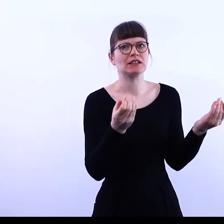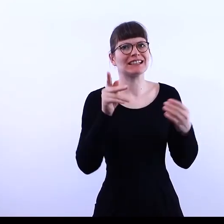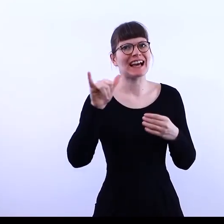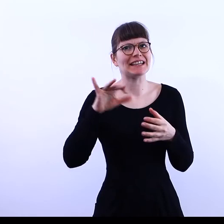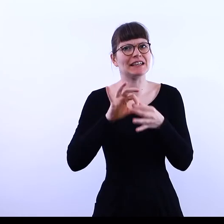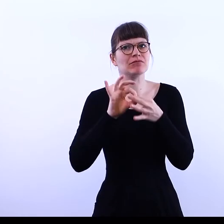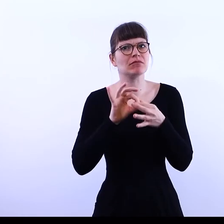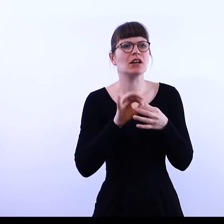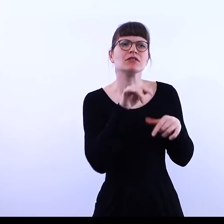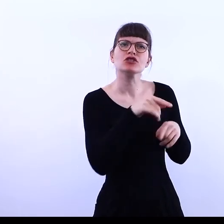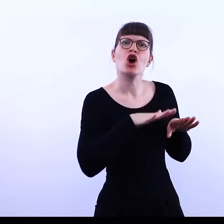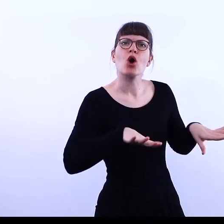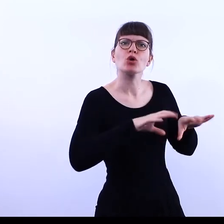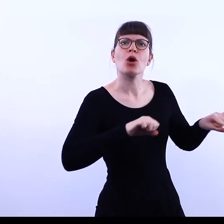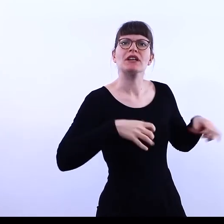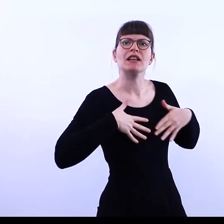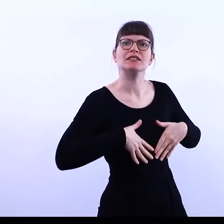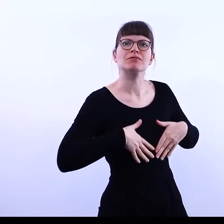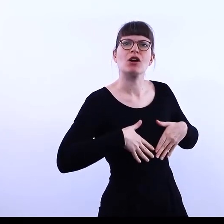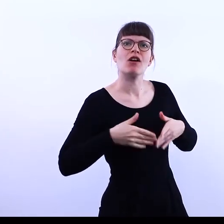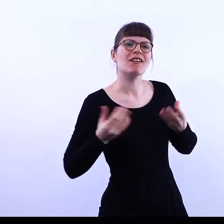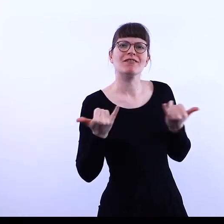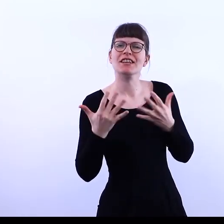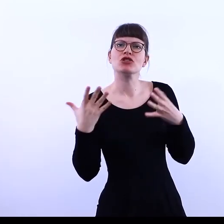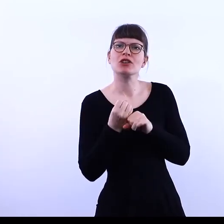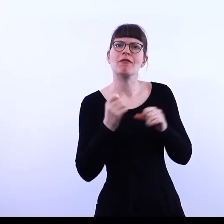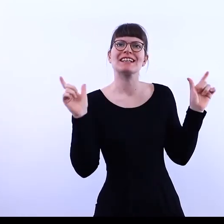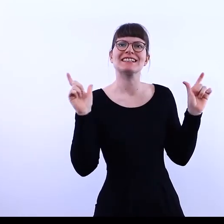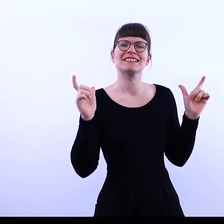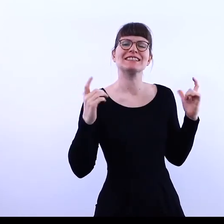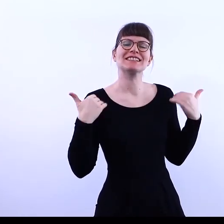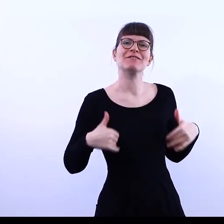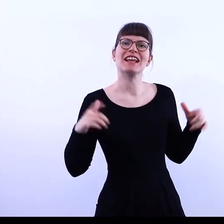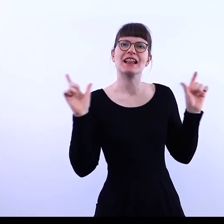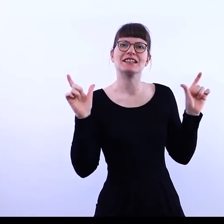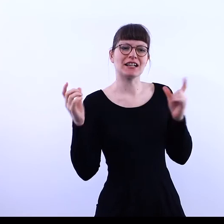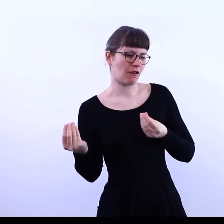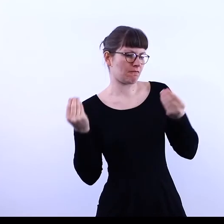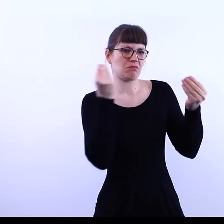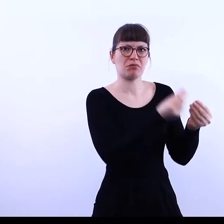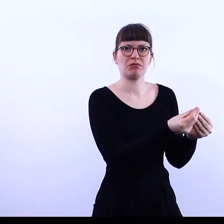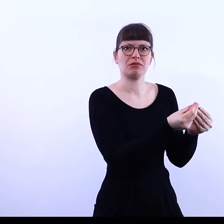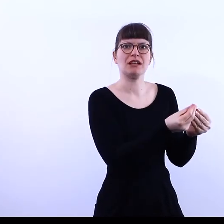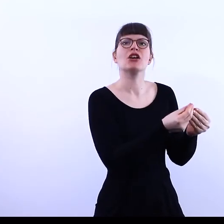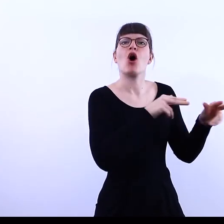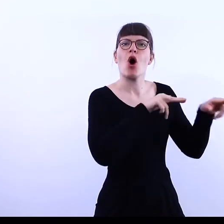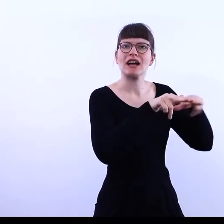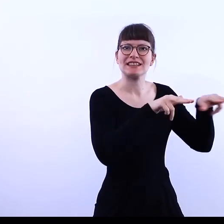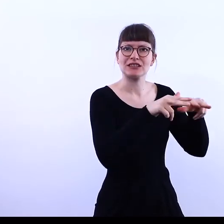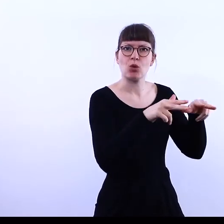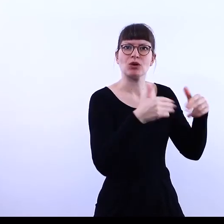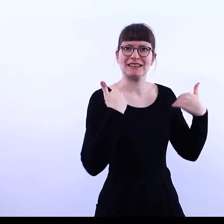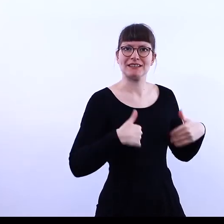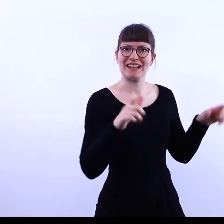denn diese Grundkompetenz KI auch in die Zivilgesellschaft getragen, sodass eben auch zivilgesellschaftliche Organisationen eben KI für sich nutzen können,